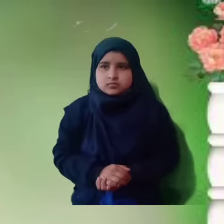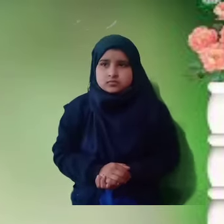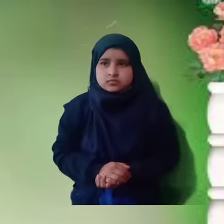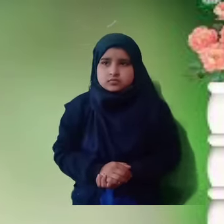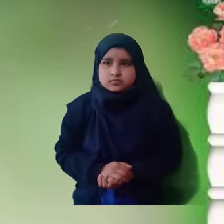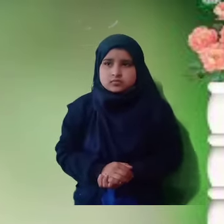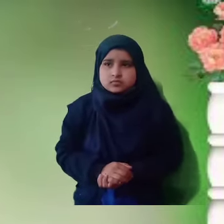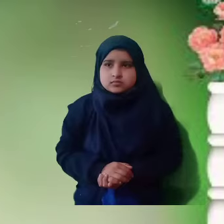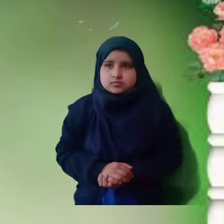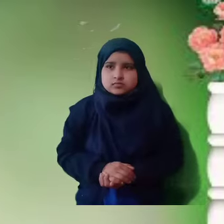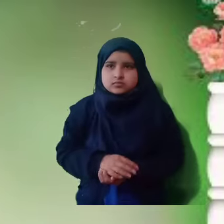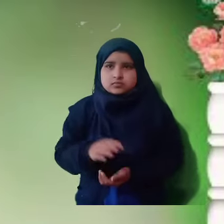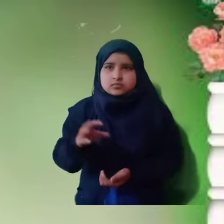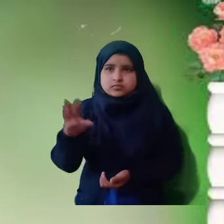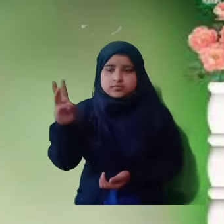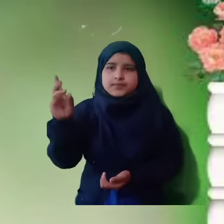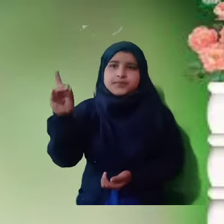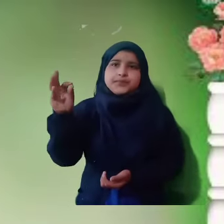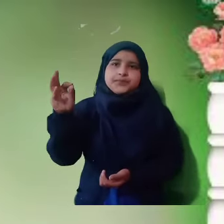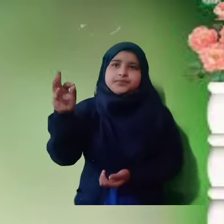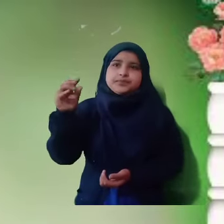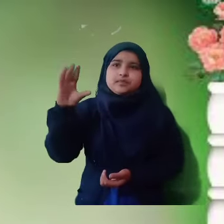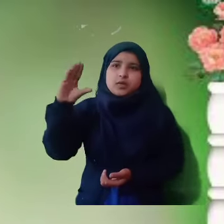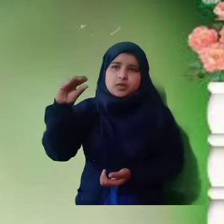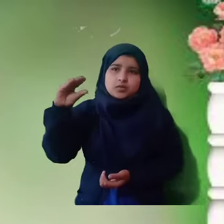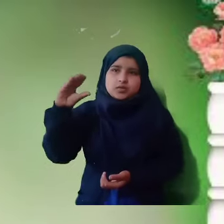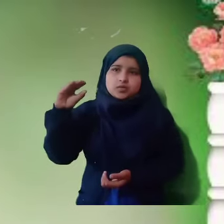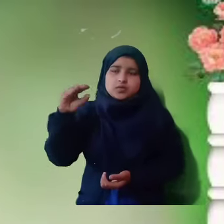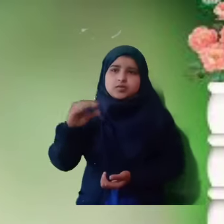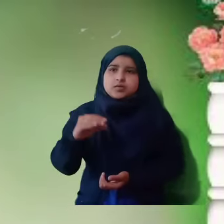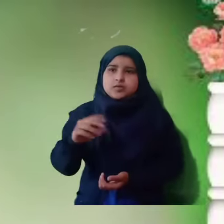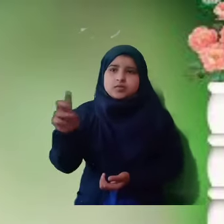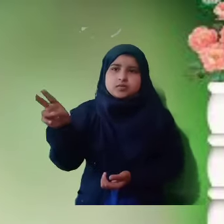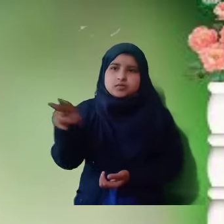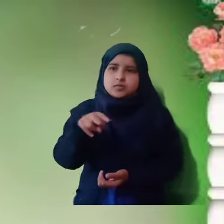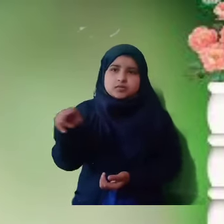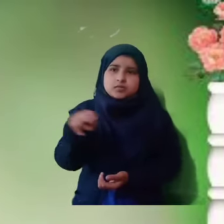मुश्तरिक, ये जो दोनों चीज़ों में कॉमन होते हैं,